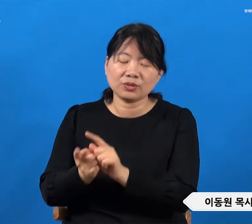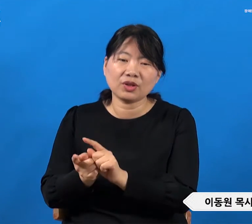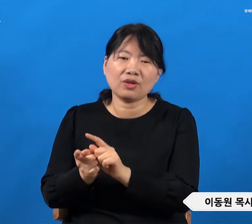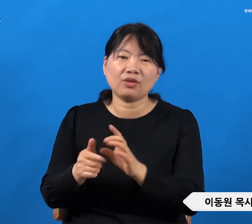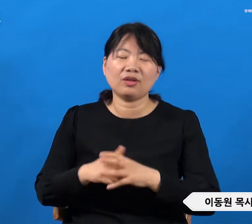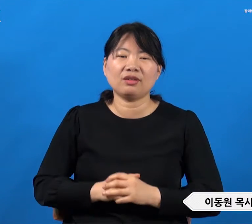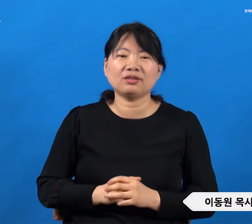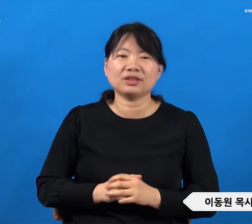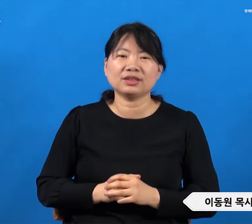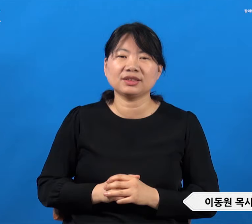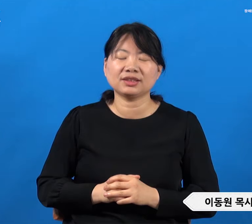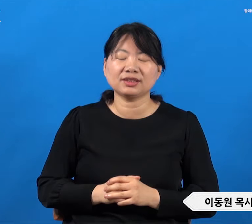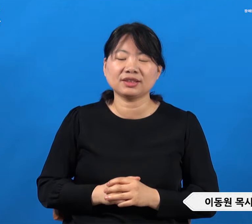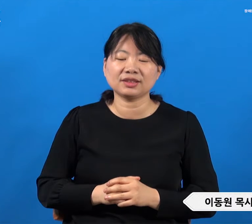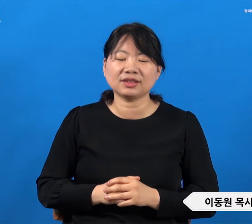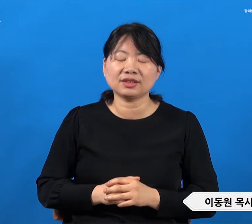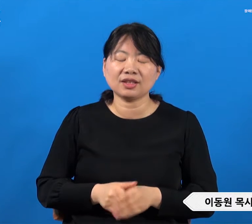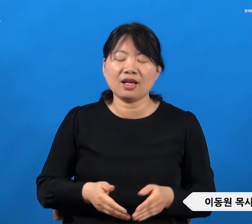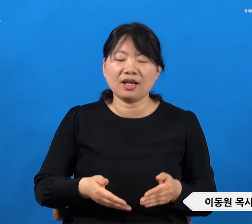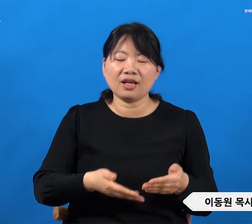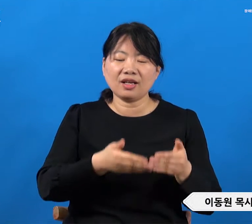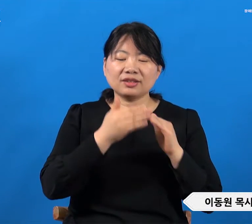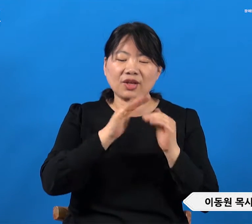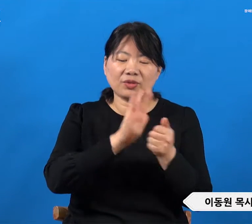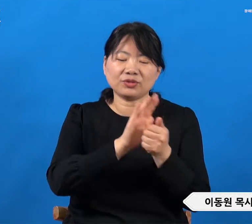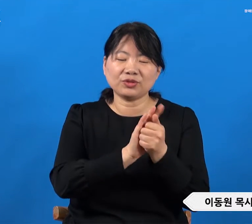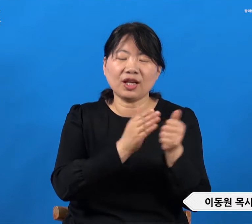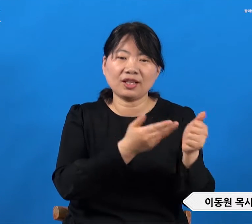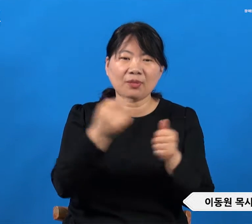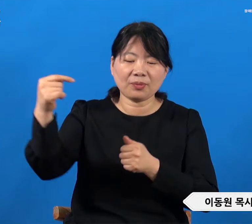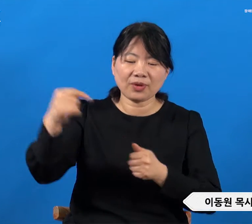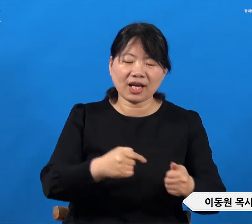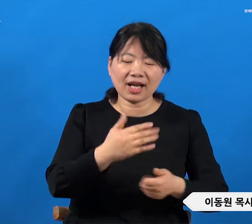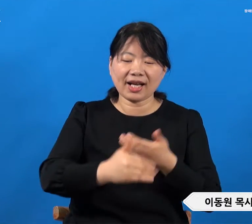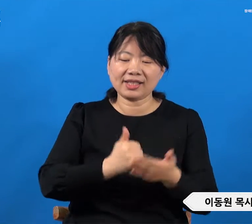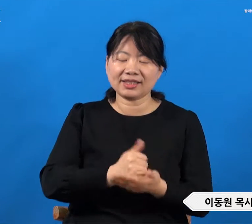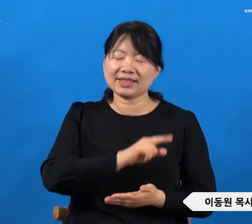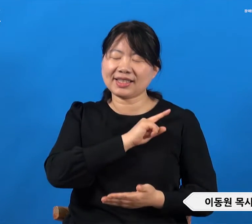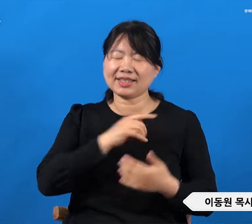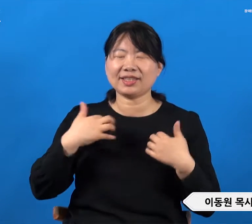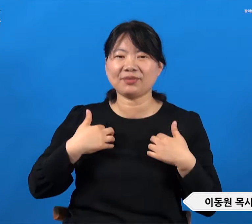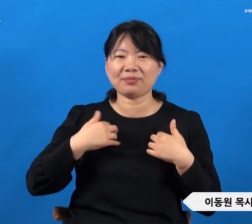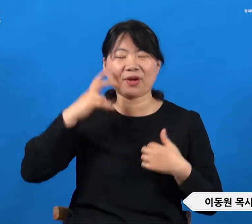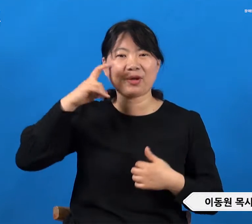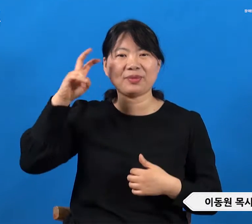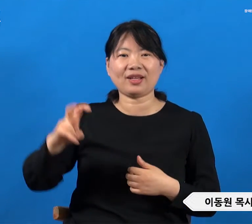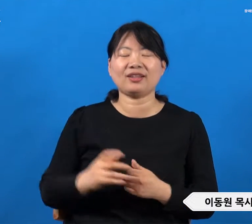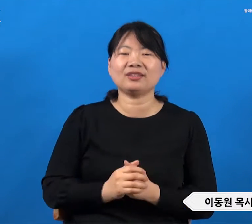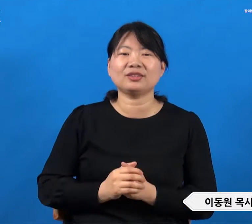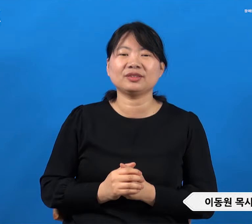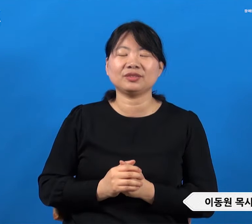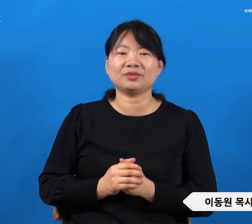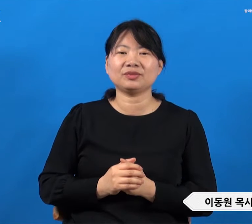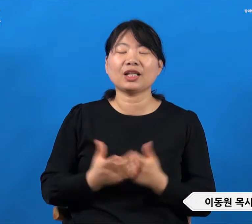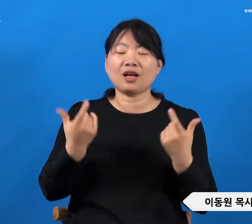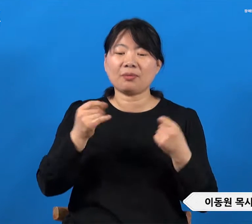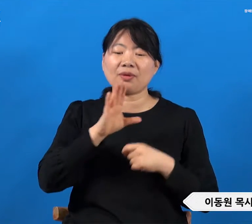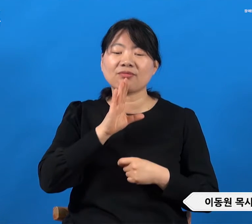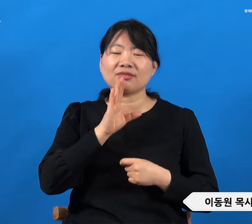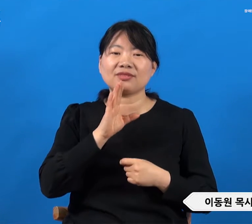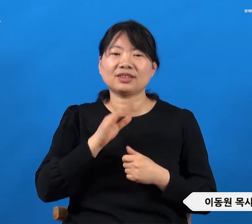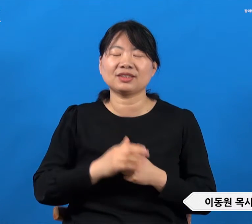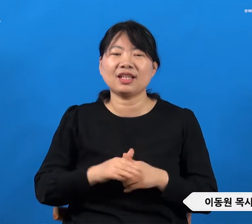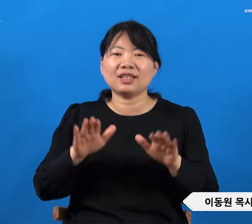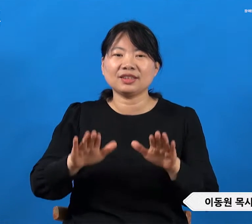서로 세우라고 명령하신 바로 그 하나님이 가장 기뻐하지 않으시겠습니까?